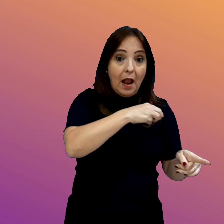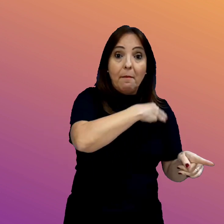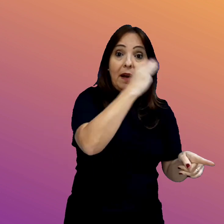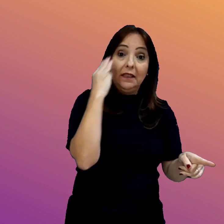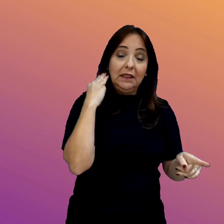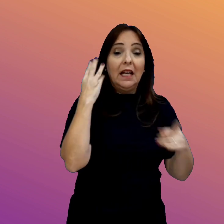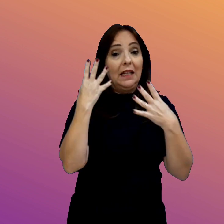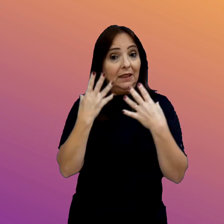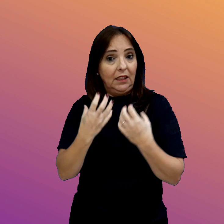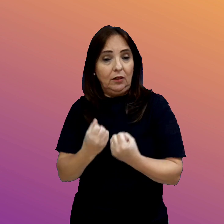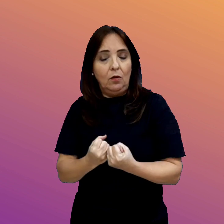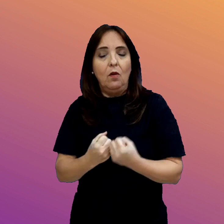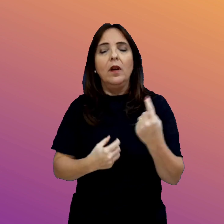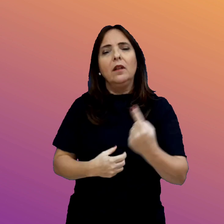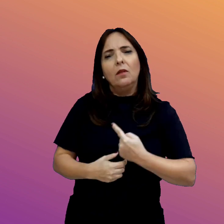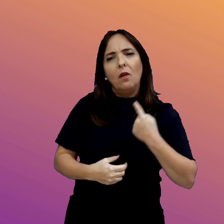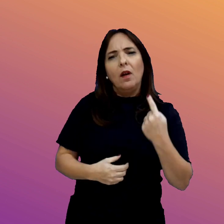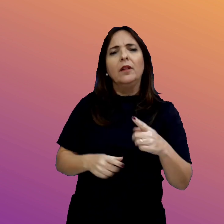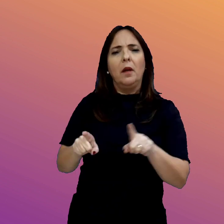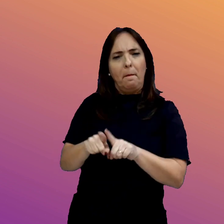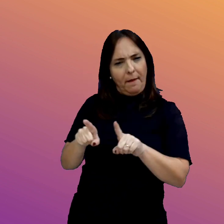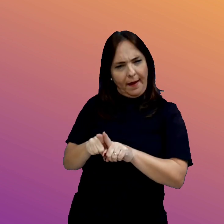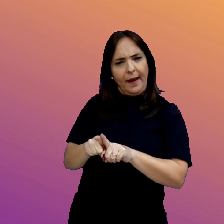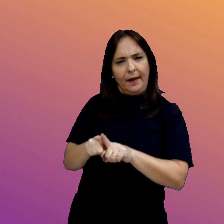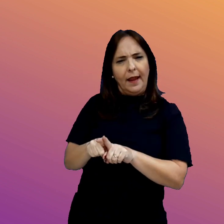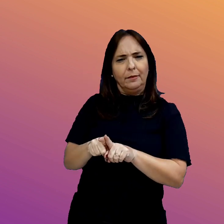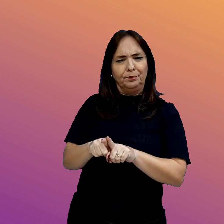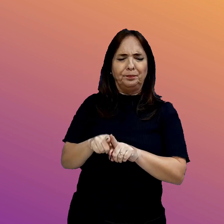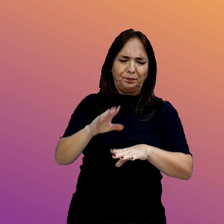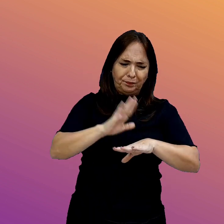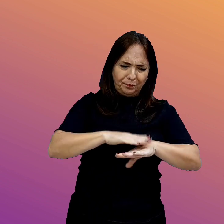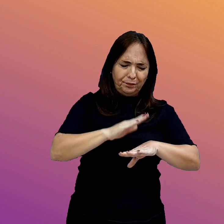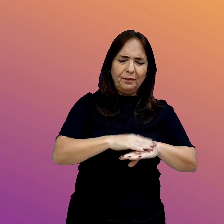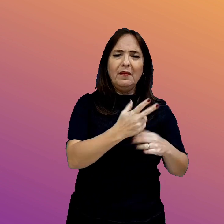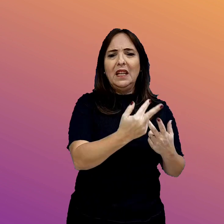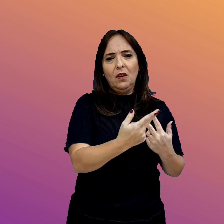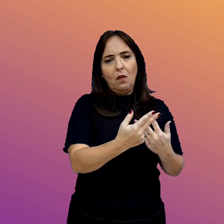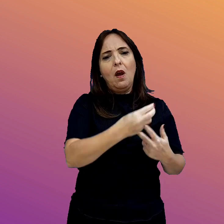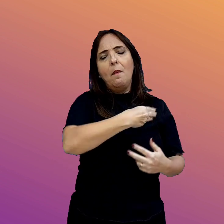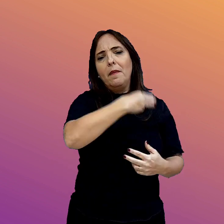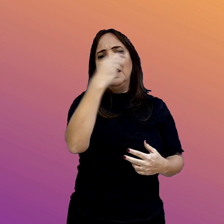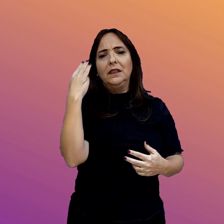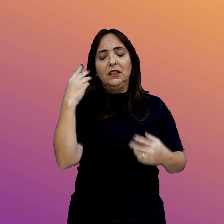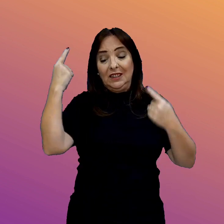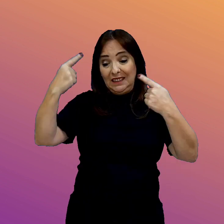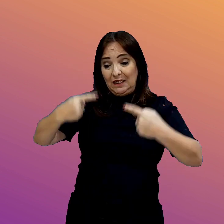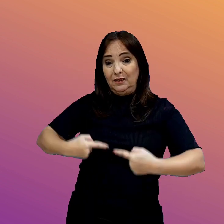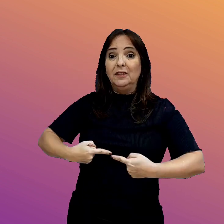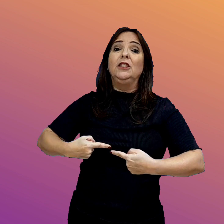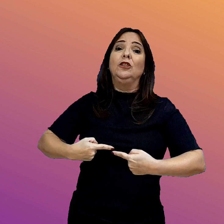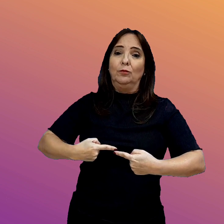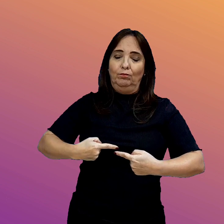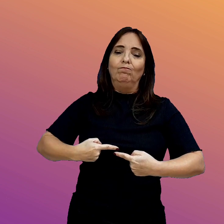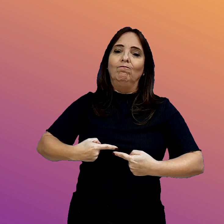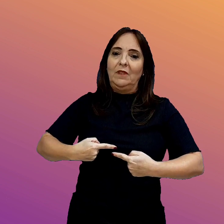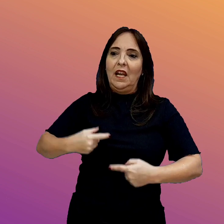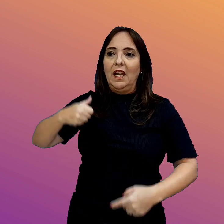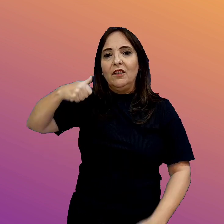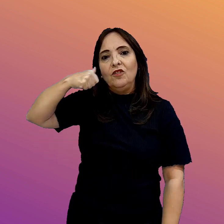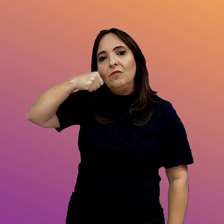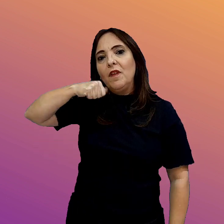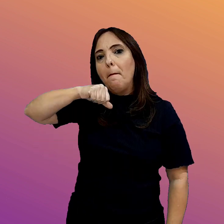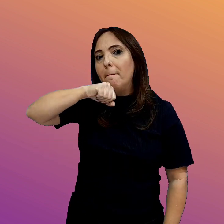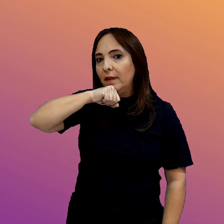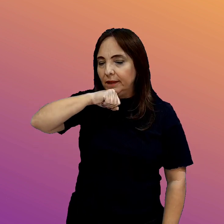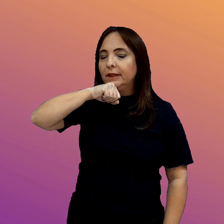vezes, nós, enquanto mães, né, nos deparamos com o desafio da maternidade. E o que a